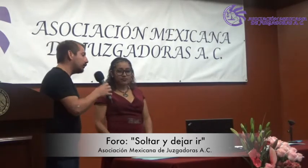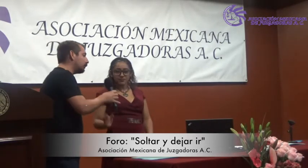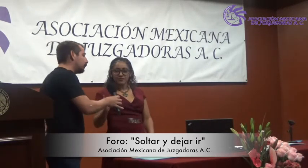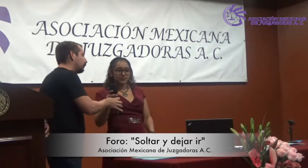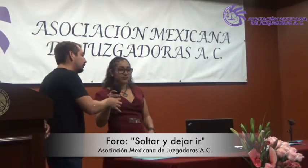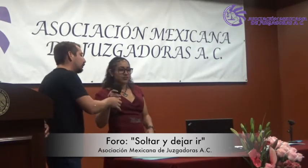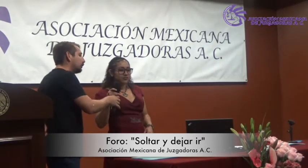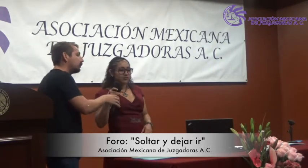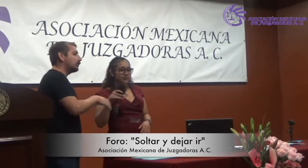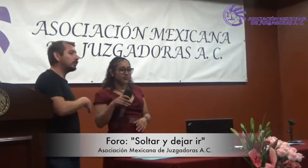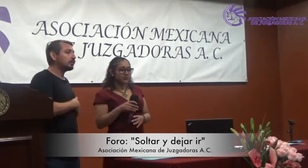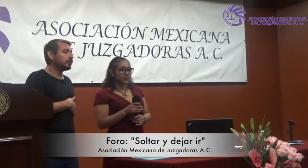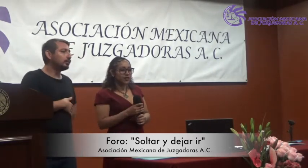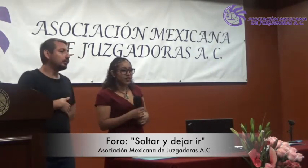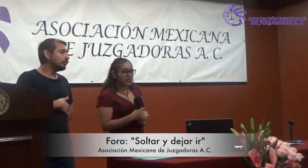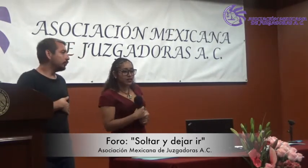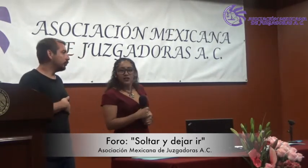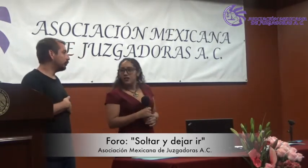tranquila.